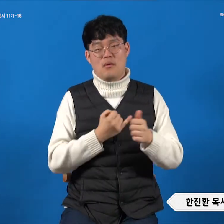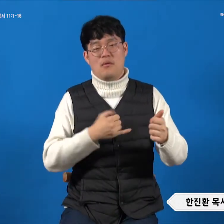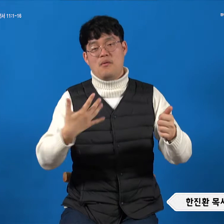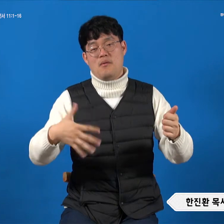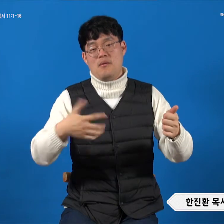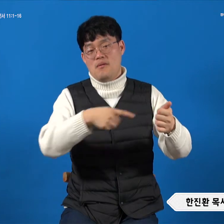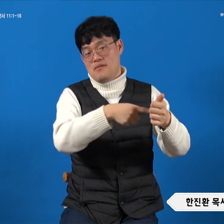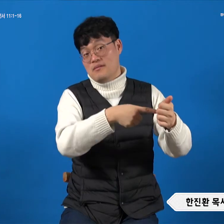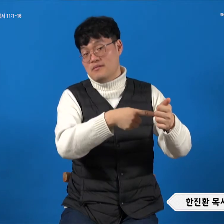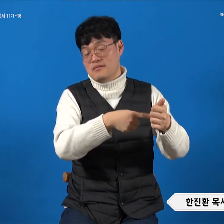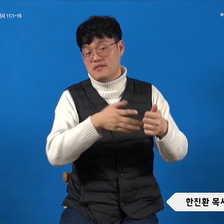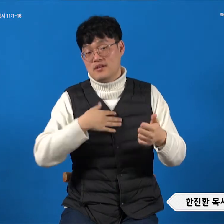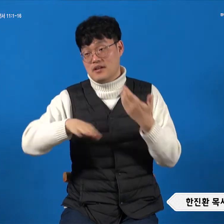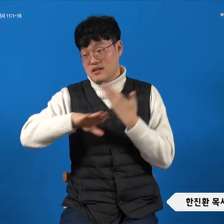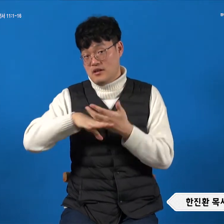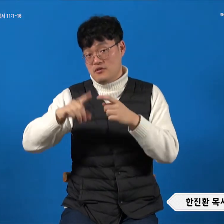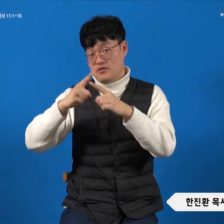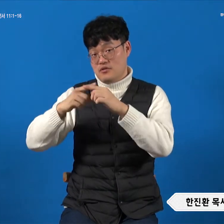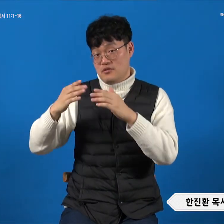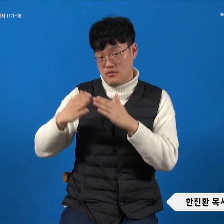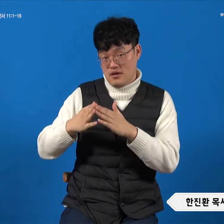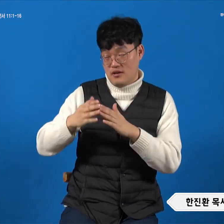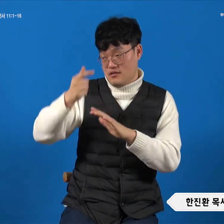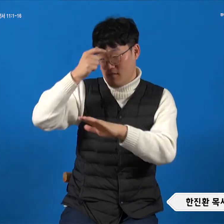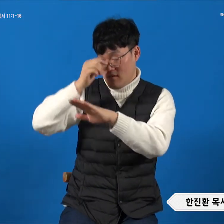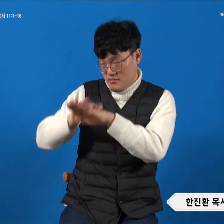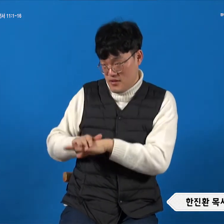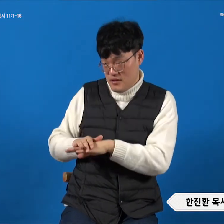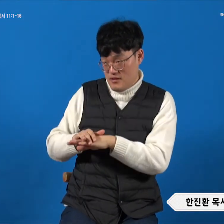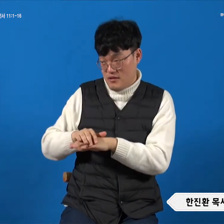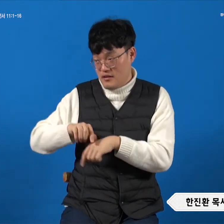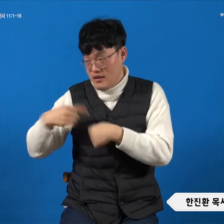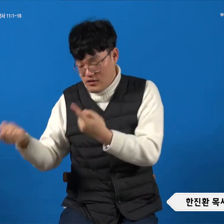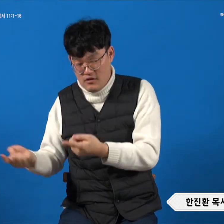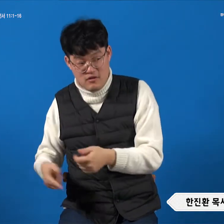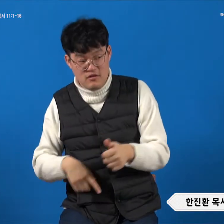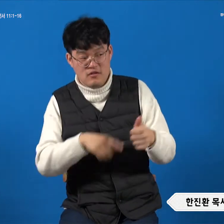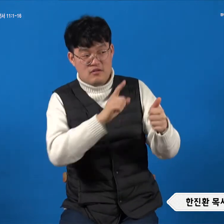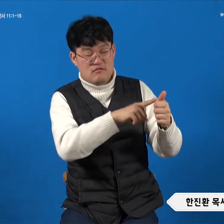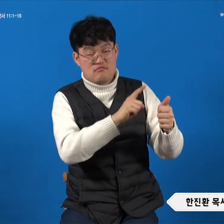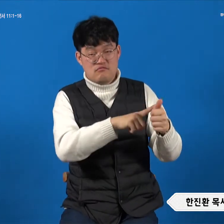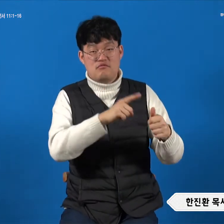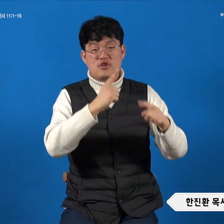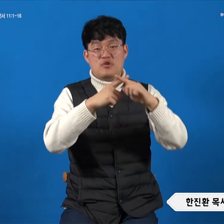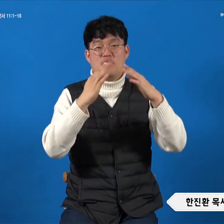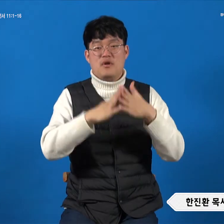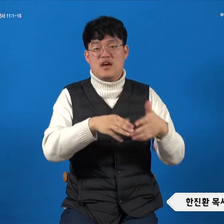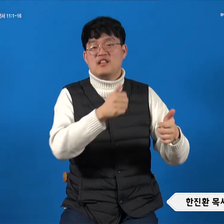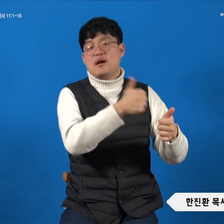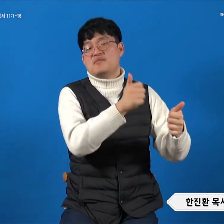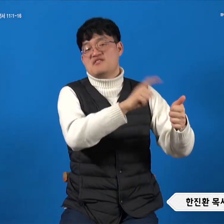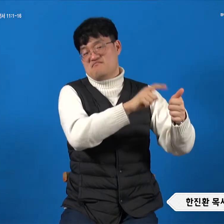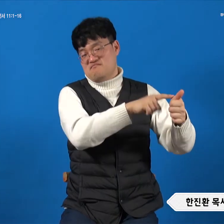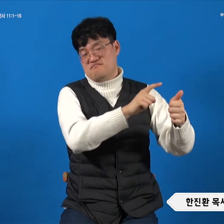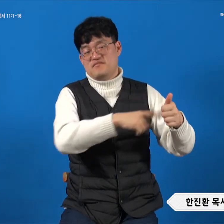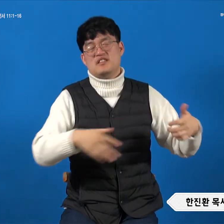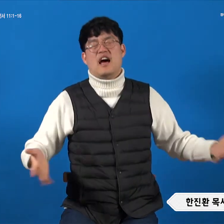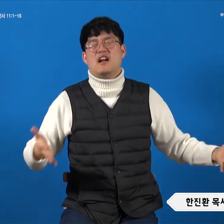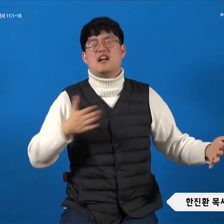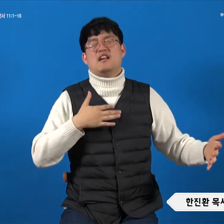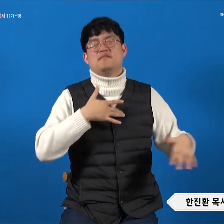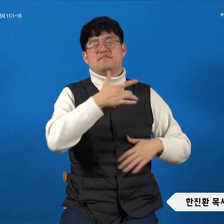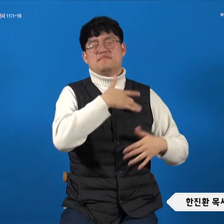대단한 분 아닙니까? 제가 다른 교회 집회하면서 몇 차례나 그 얘기를 했습니다. 우리 서문교회 남자들은 이렇다고